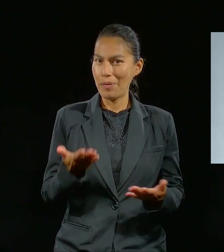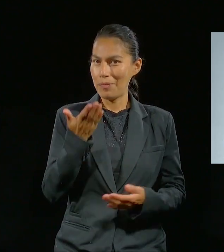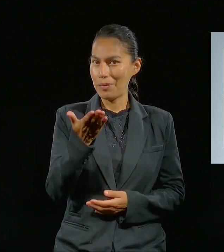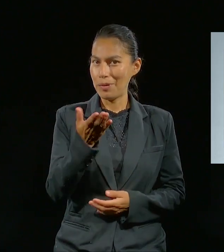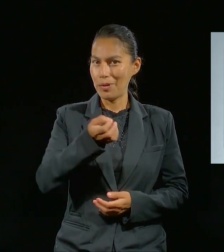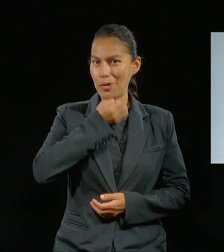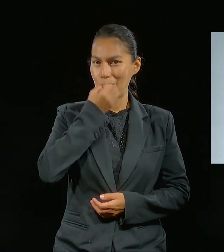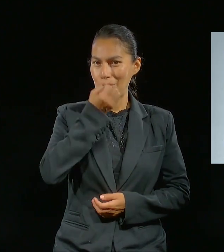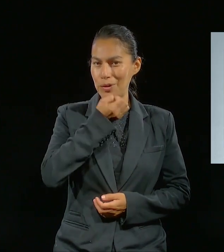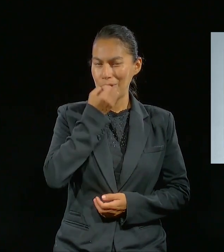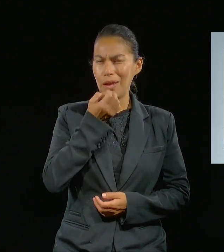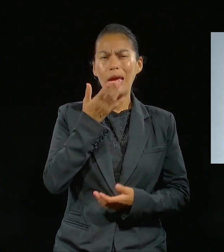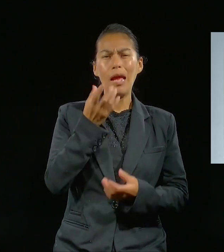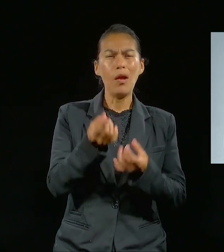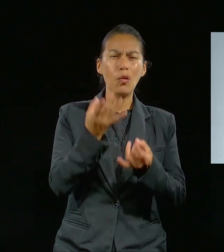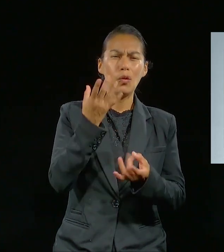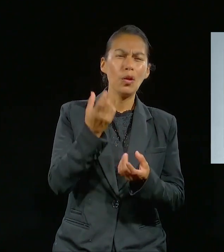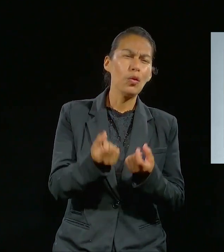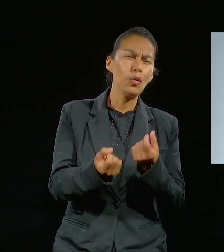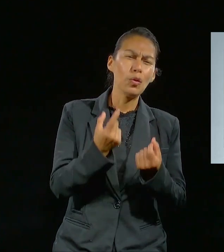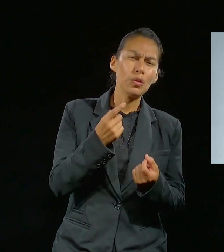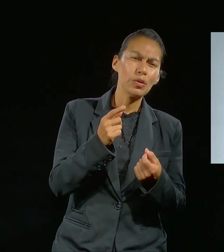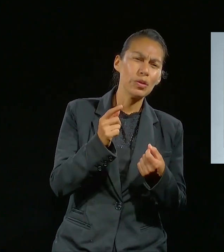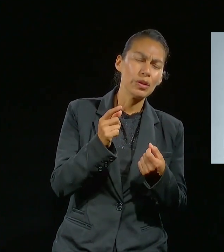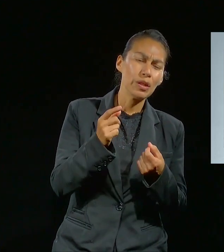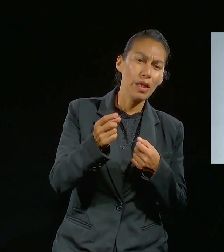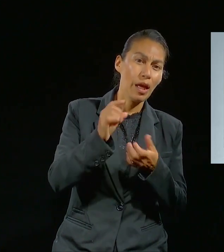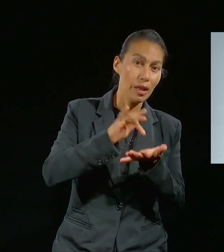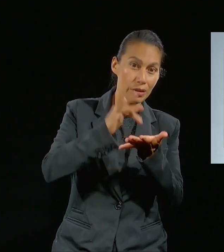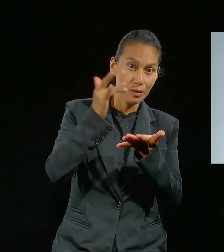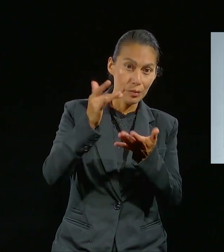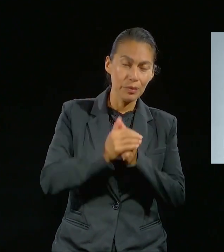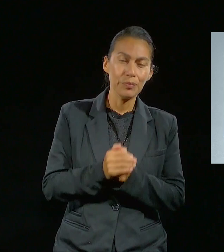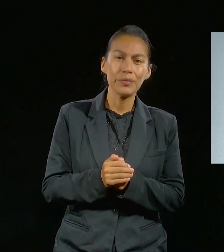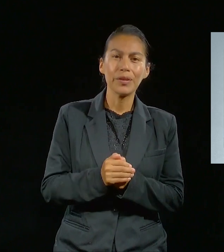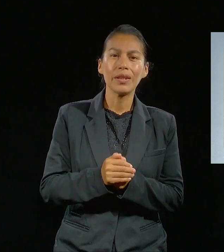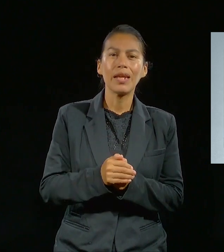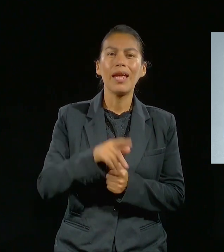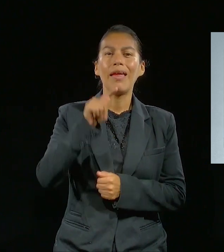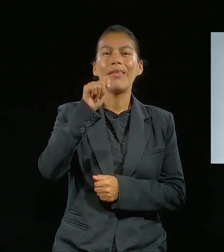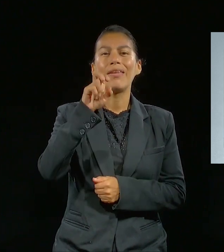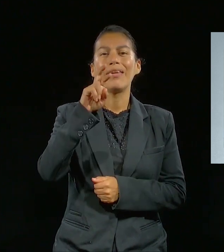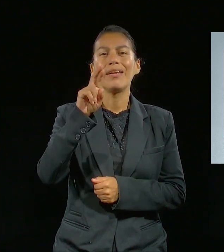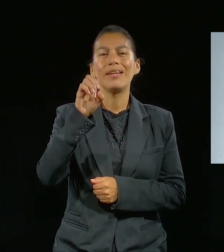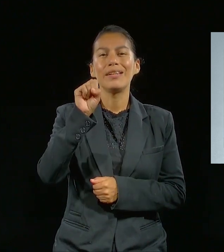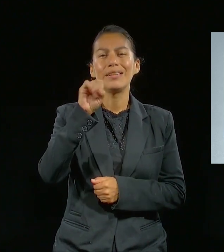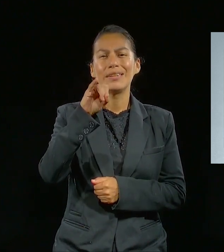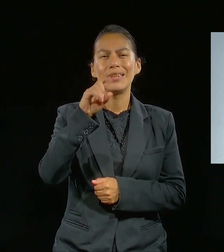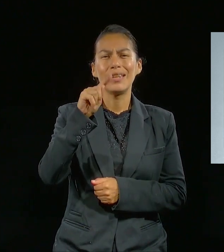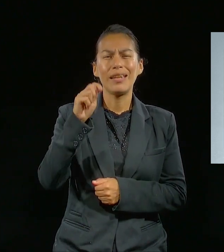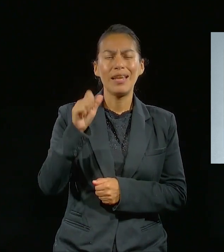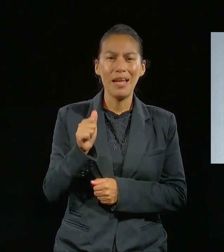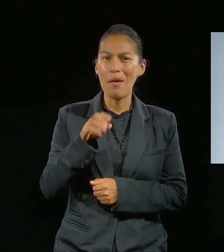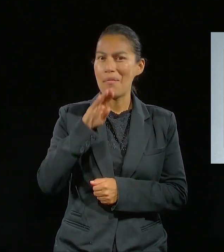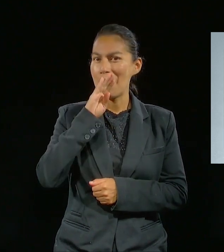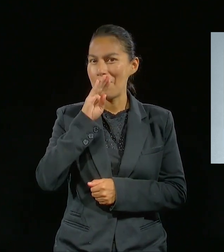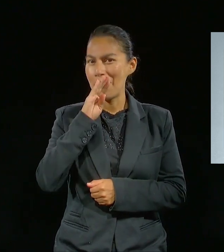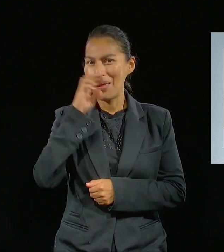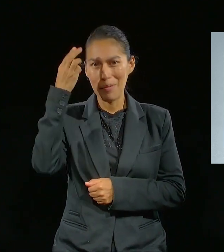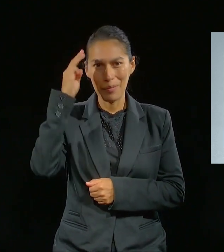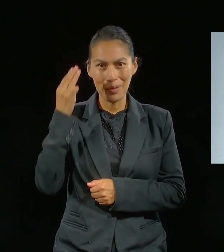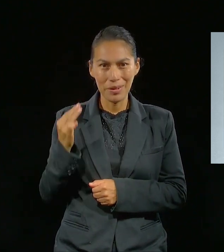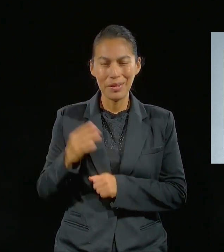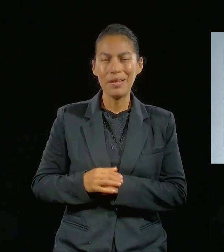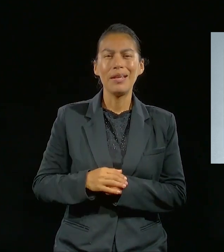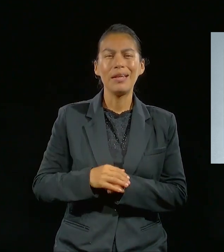nos han llegado algunos pedidos y agradecimientos. Vamos a orar por Teresita, la mamá de Mónica